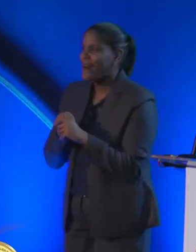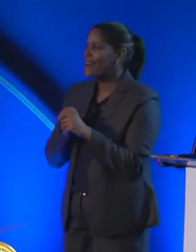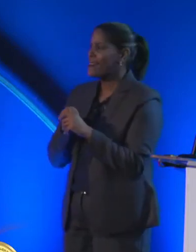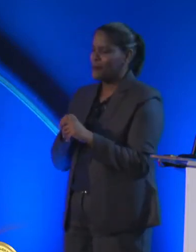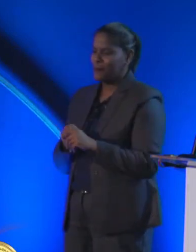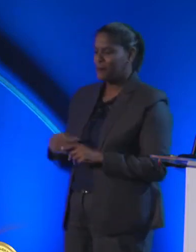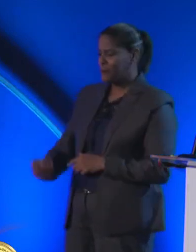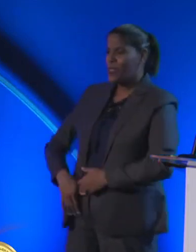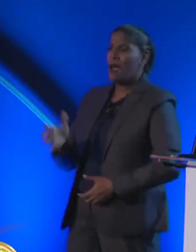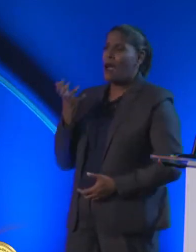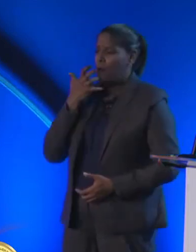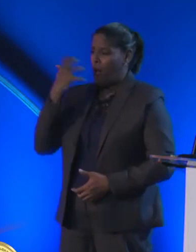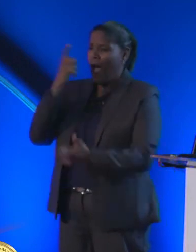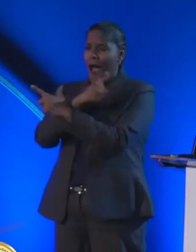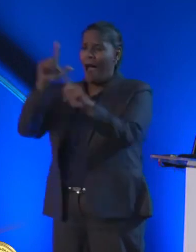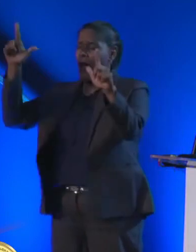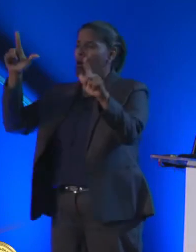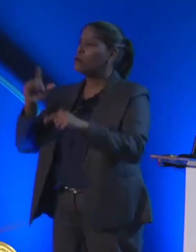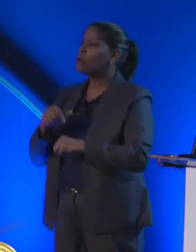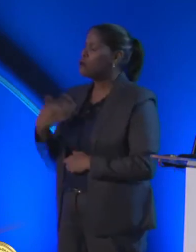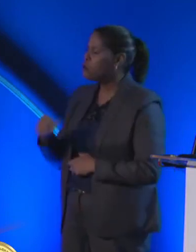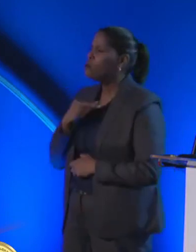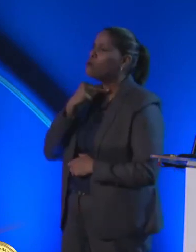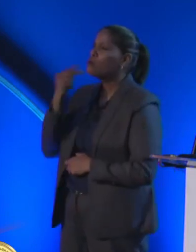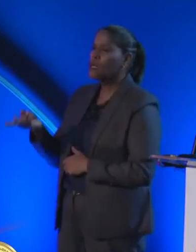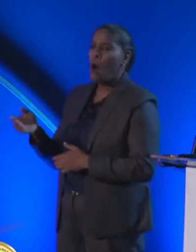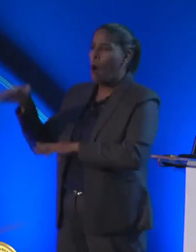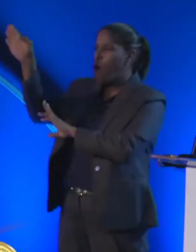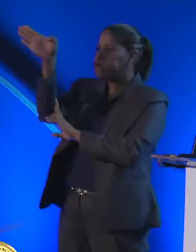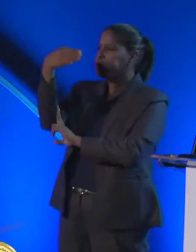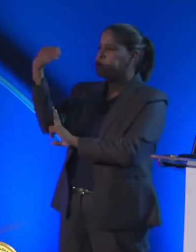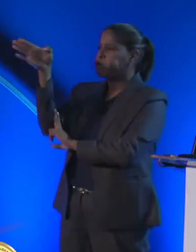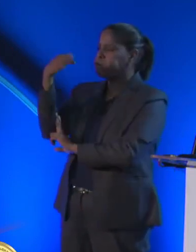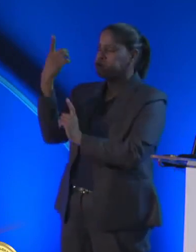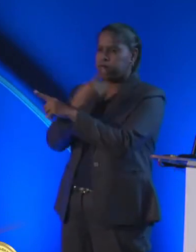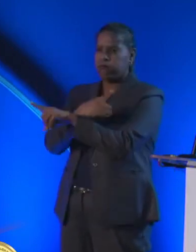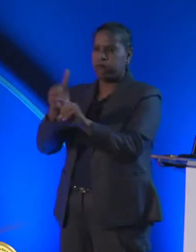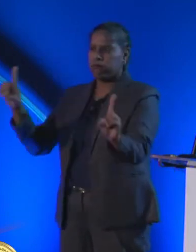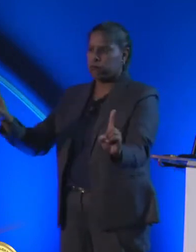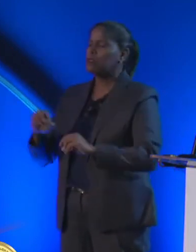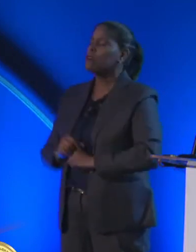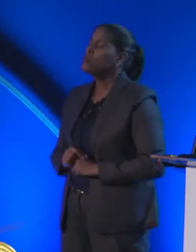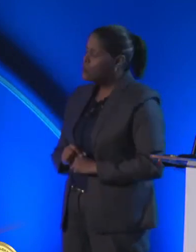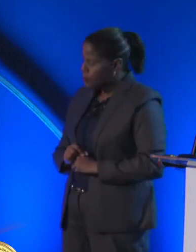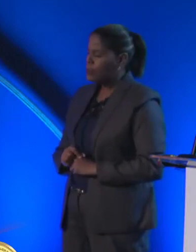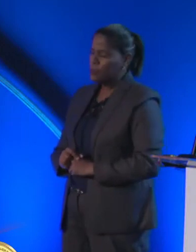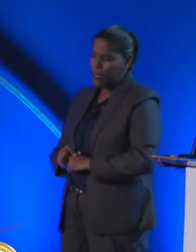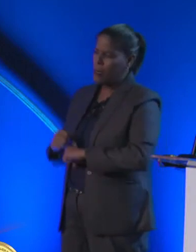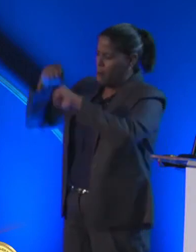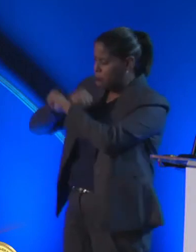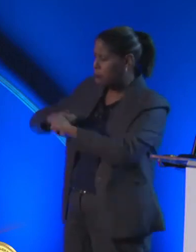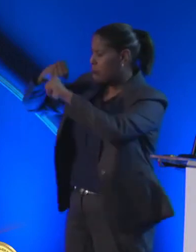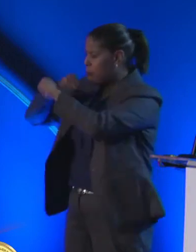grito libertario levantando cada bandera por la democracia y librando cada